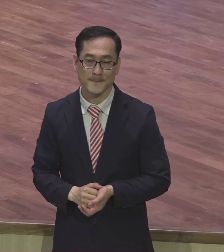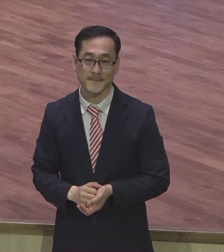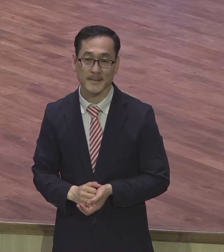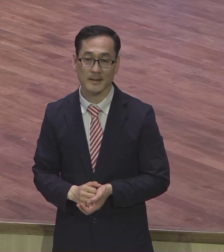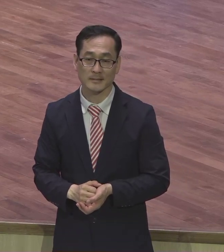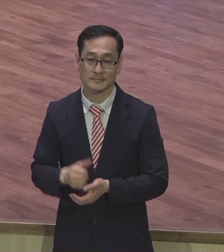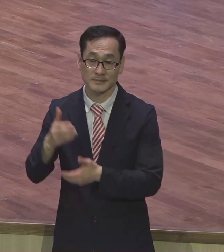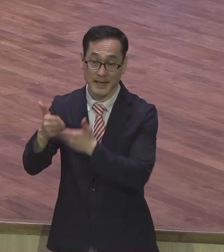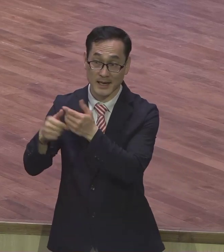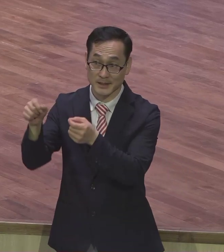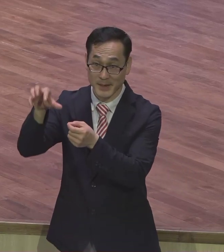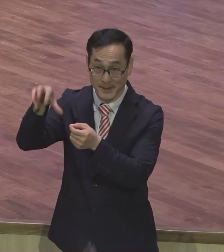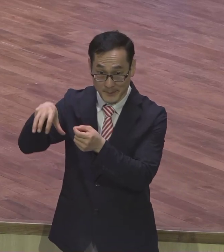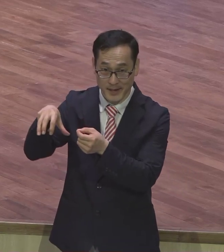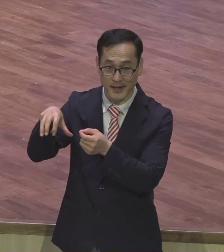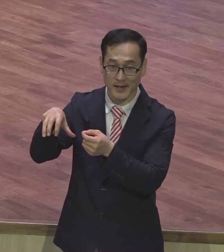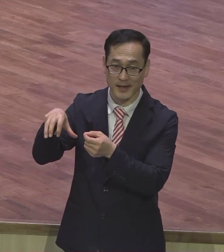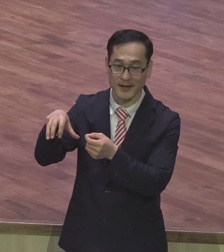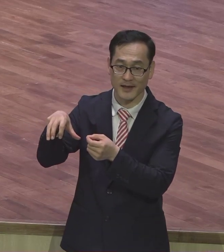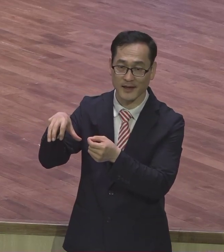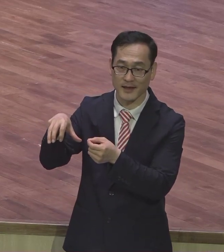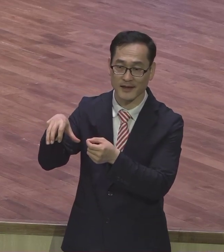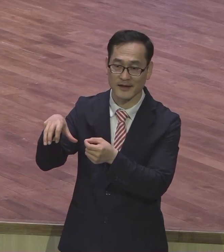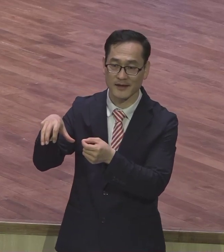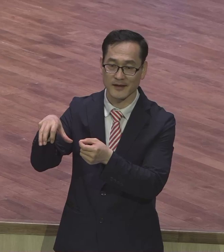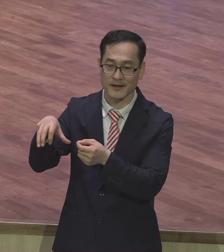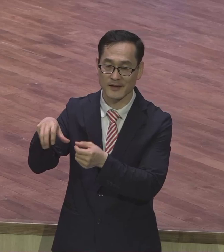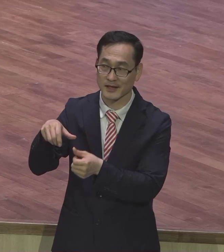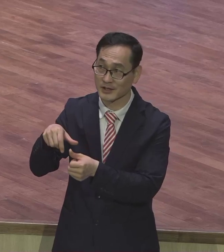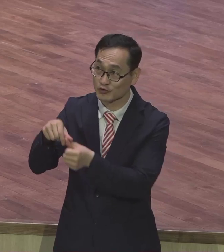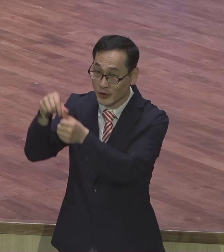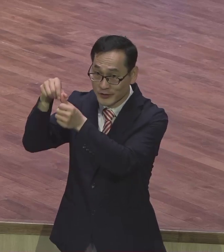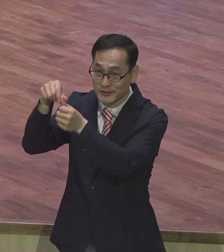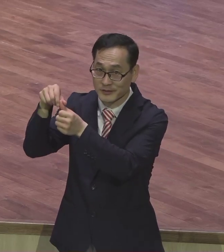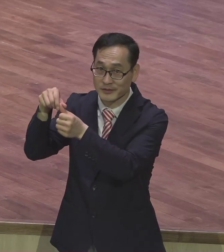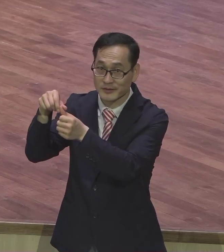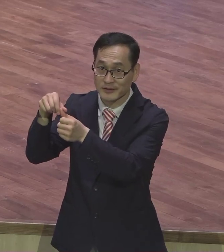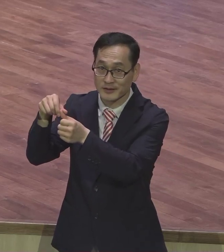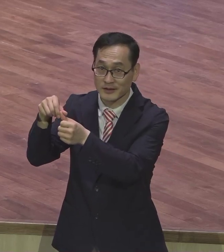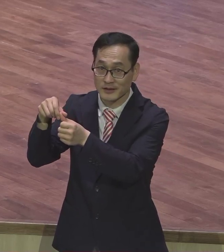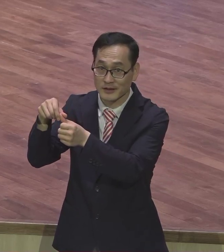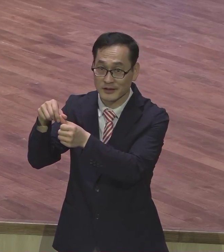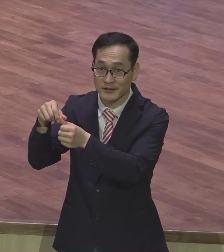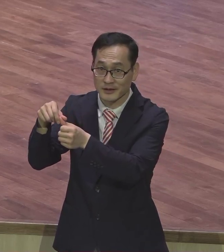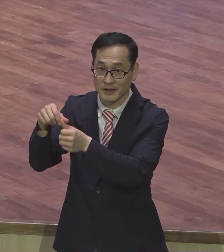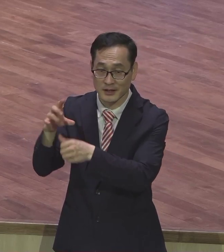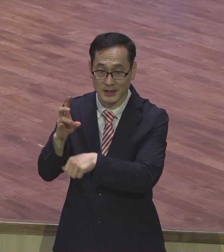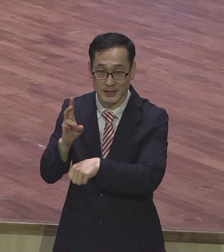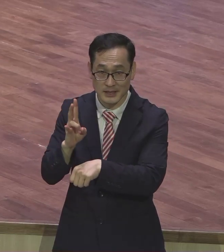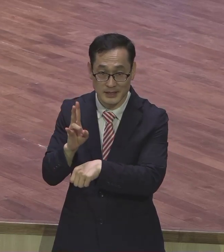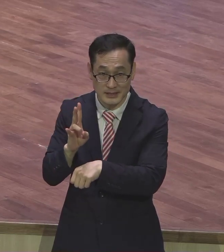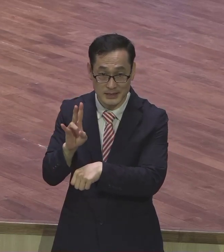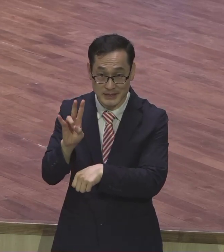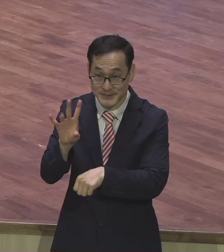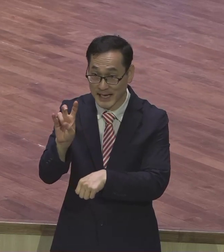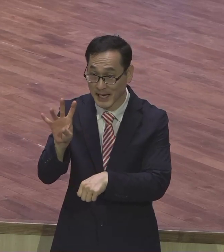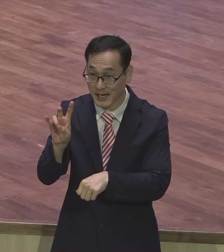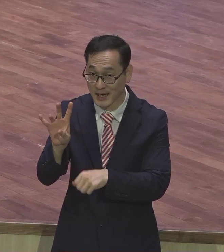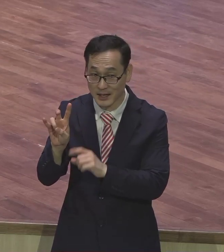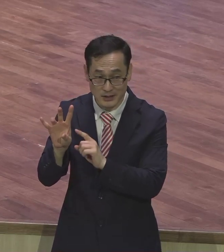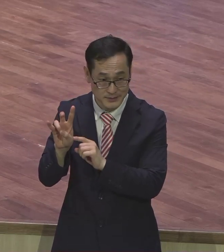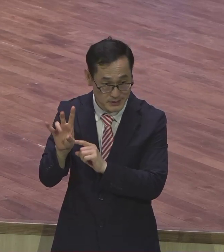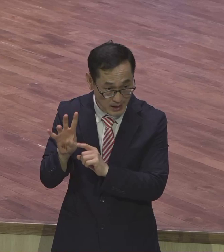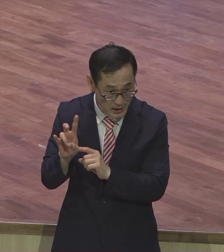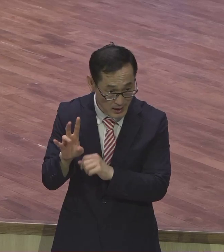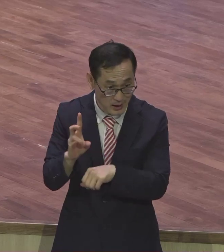없이 쓰임 받고 싶고 응답 받고 싶고 보장 받고 싶거든 24 24 24 24 집중 뭐든 일어서나